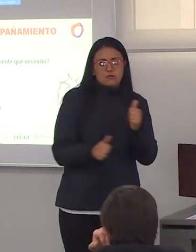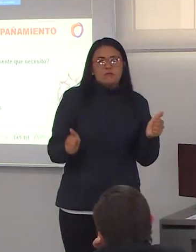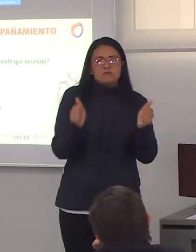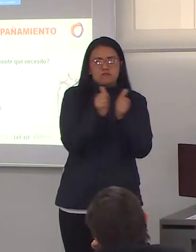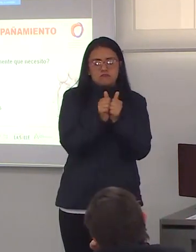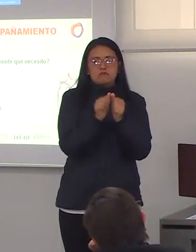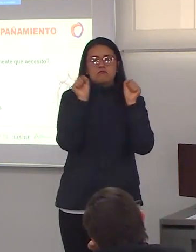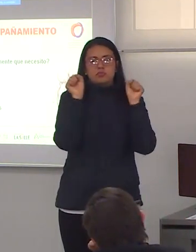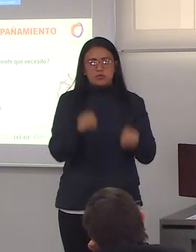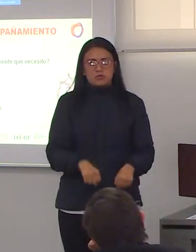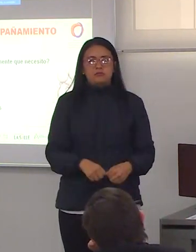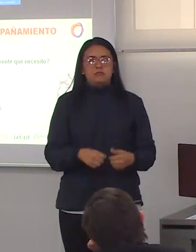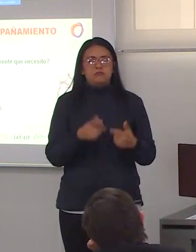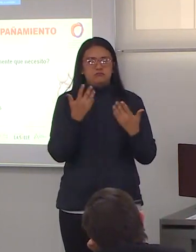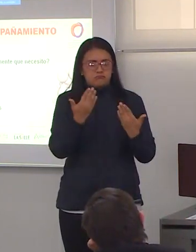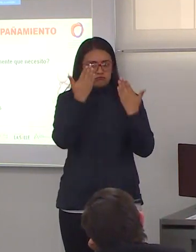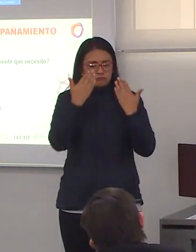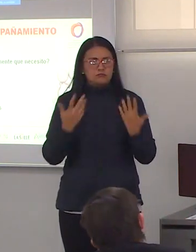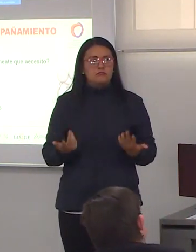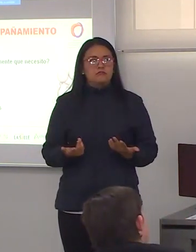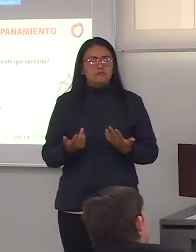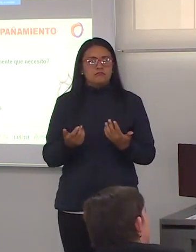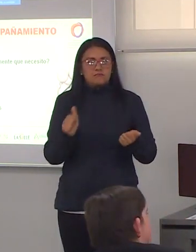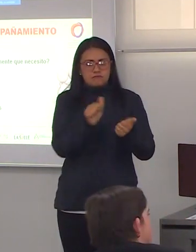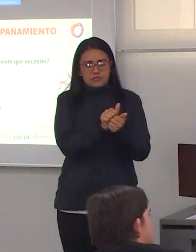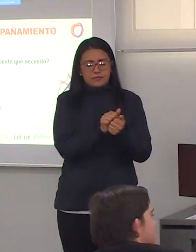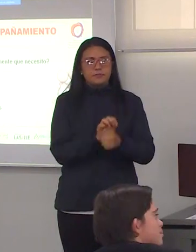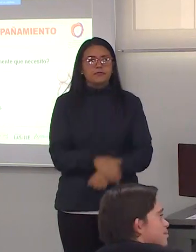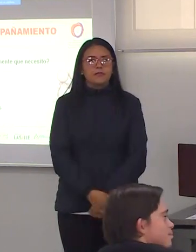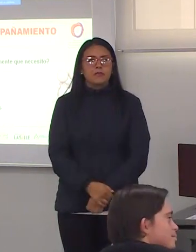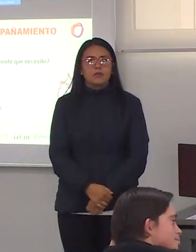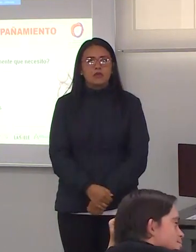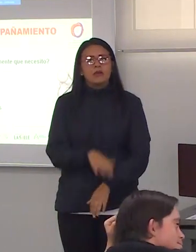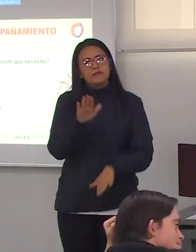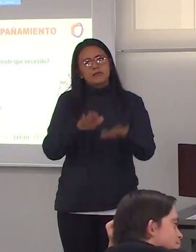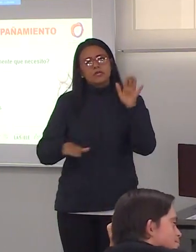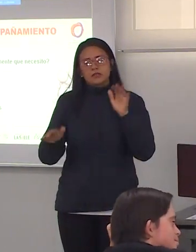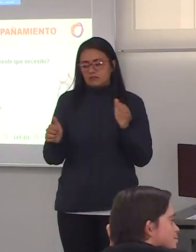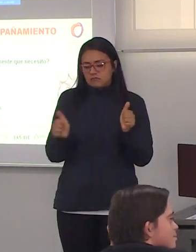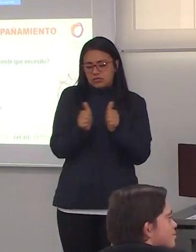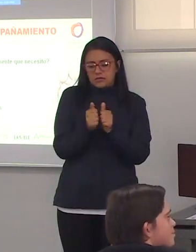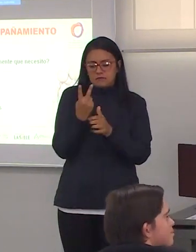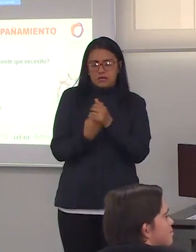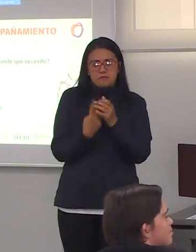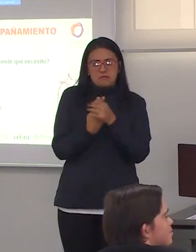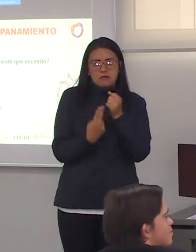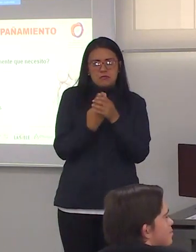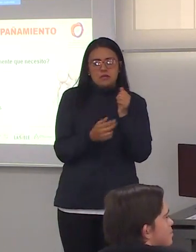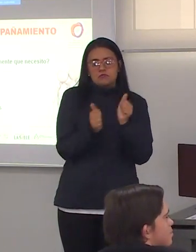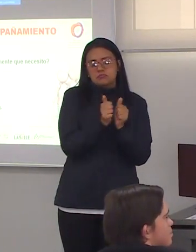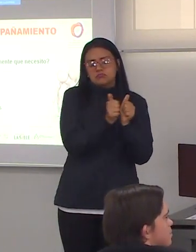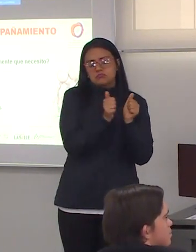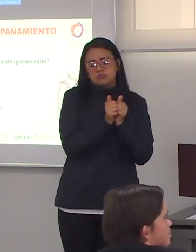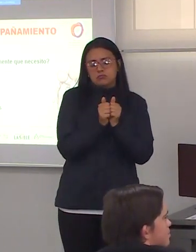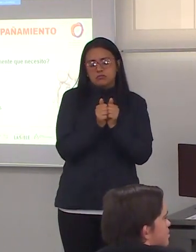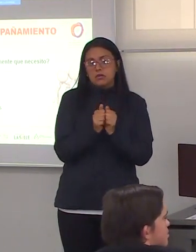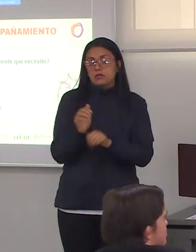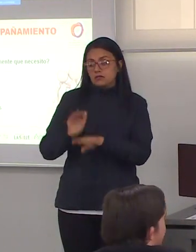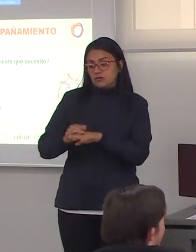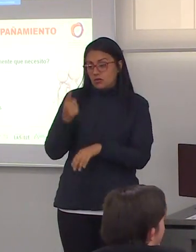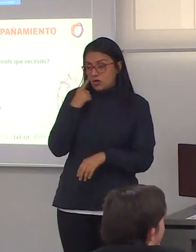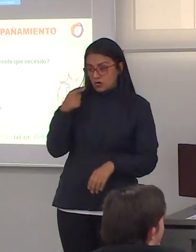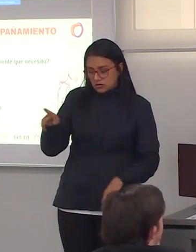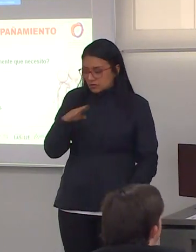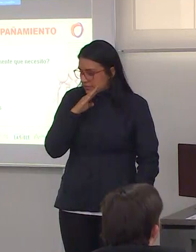eso es una herramienta par de acompañamiento par entonces muchos se vuelven pares de otros le dicen ojo